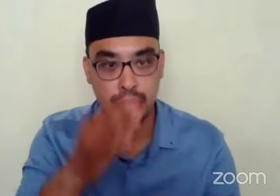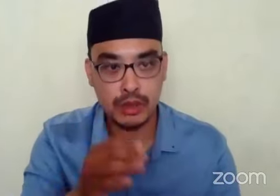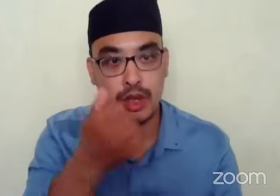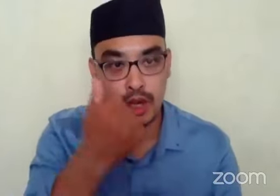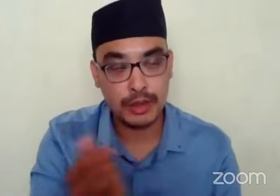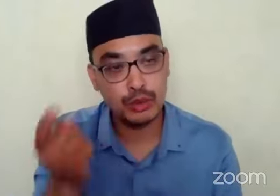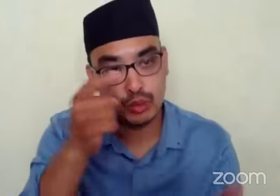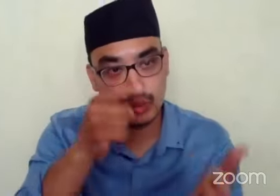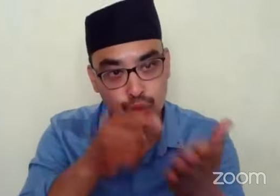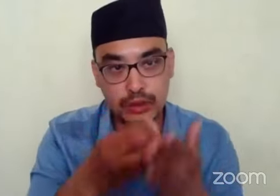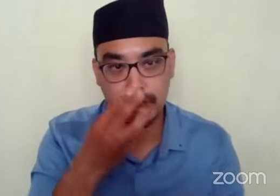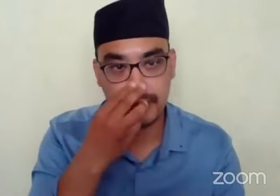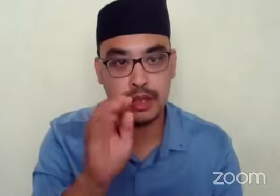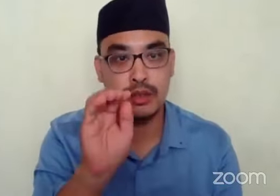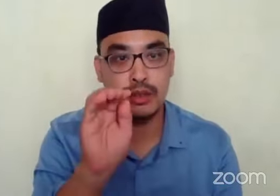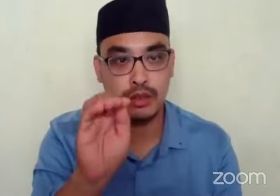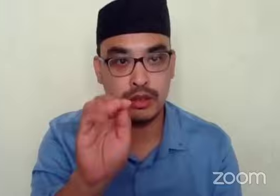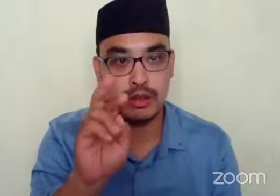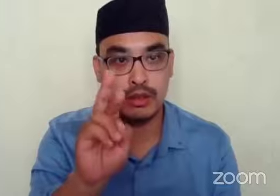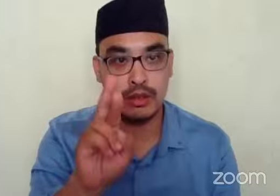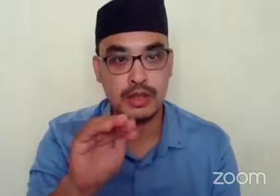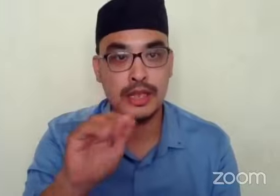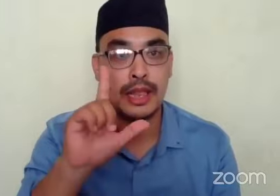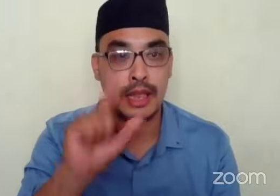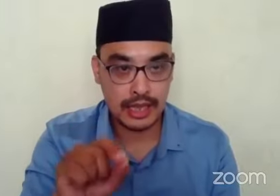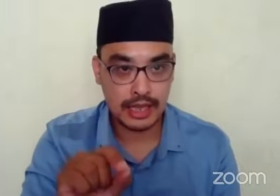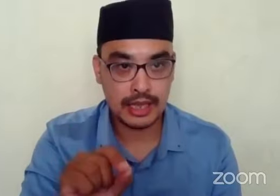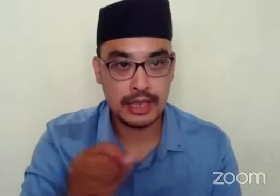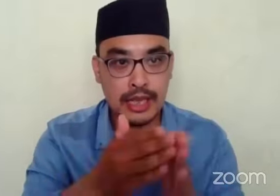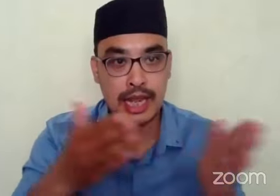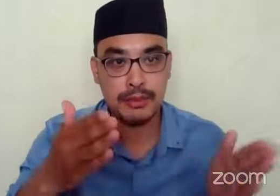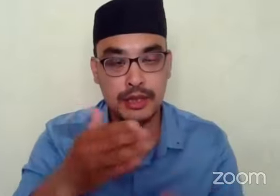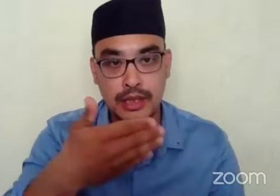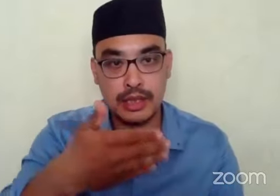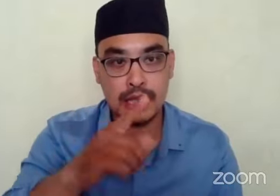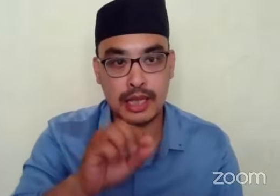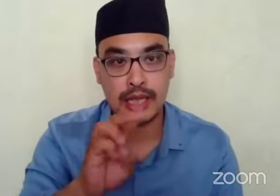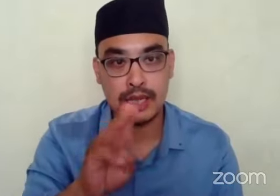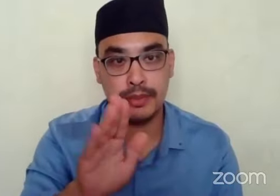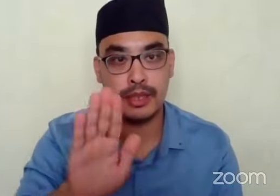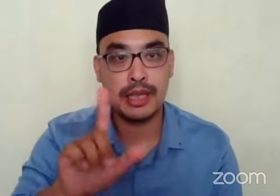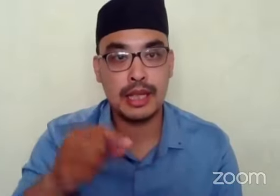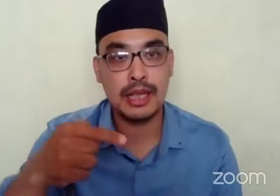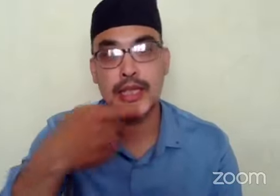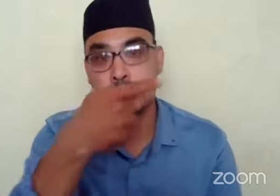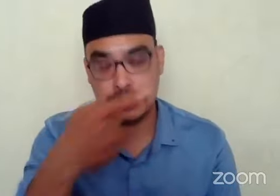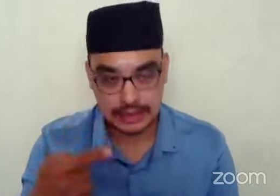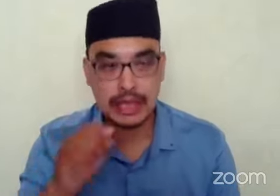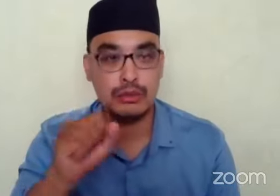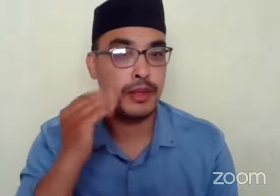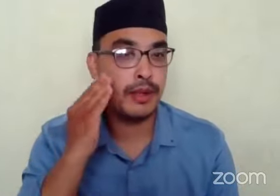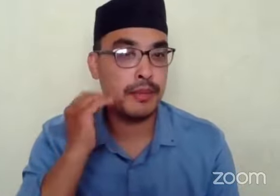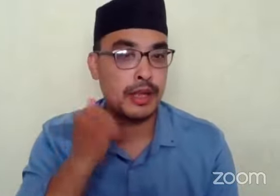अलिकति तपाईँले चाहिँ अब यो अपाङ्गता क्षेत्रमा काम गरिराखेको अनि अपाङ्गता भएका महिलाहरूको